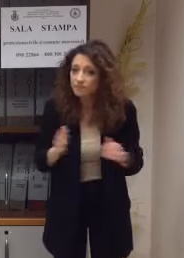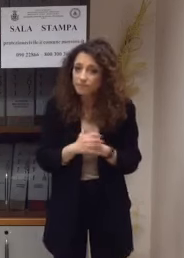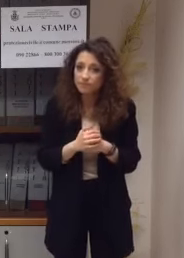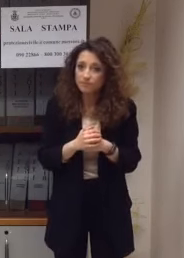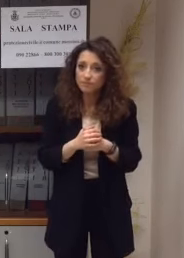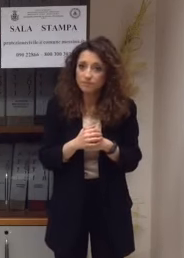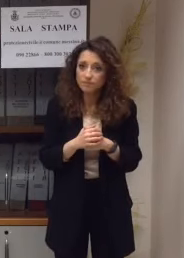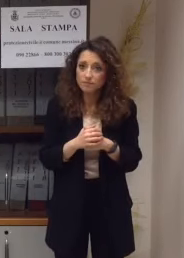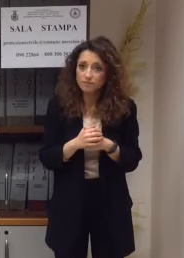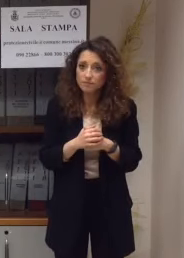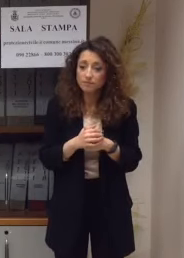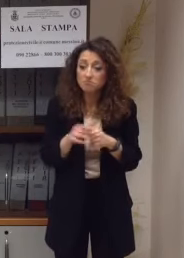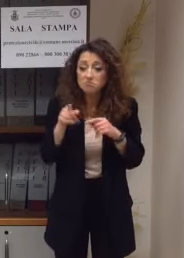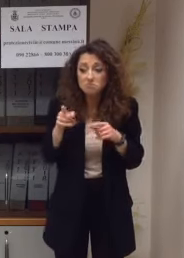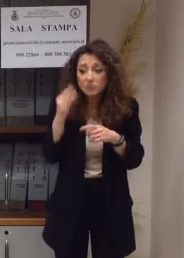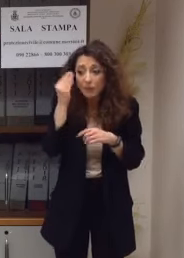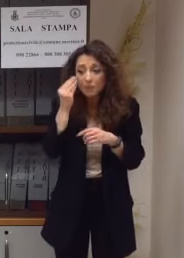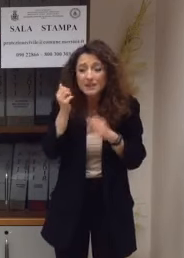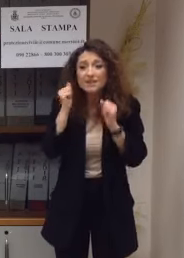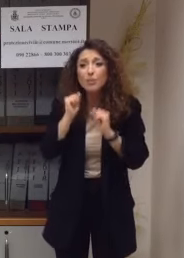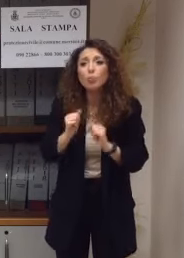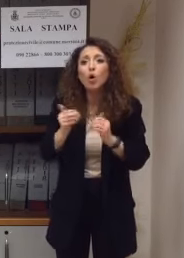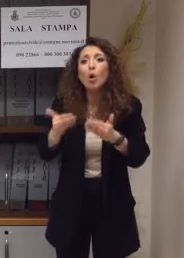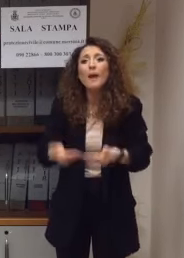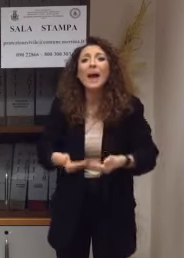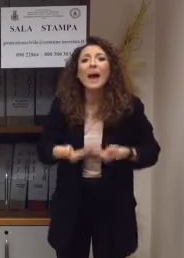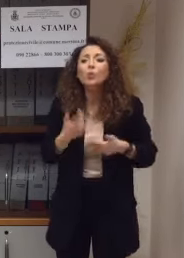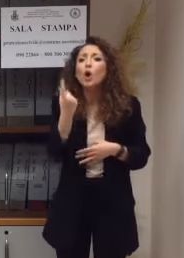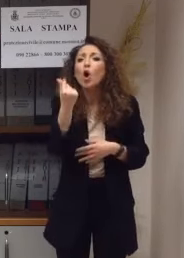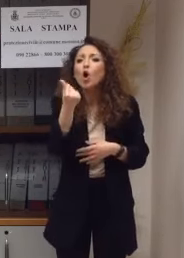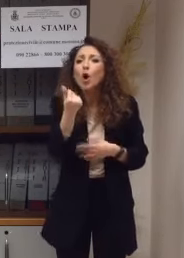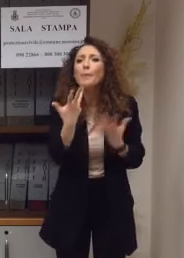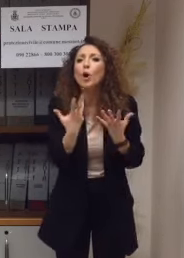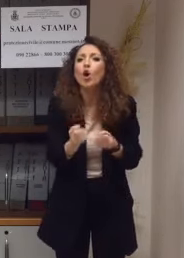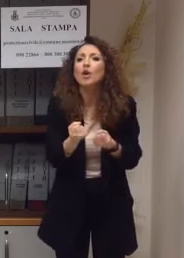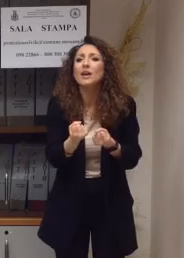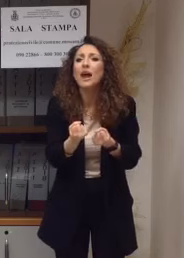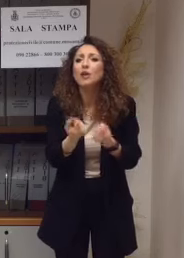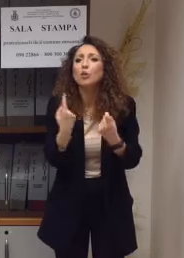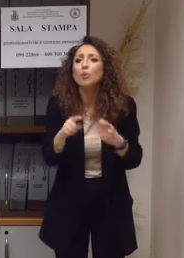potrò avere un aiuto economico concreto per poter riaprire la mia attività e